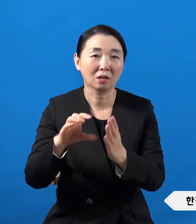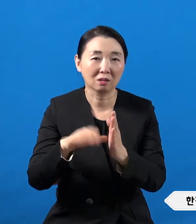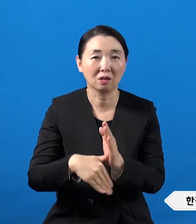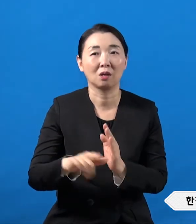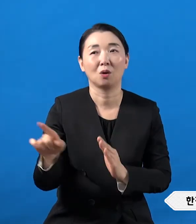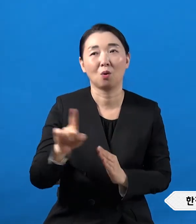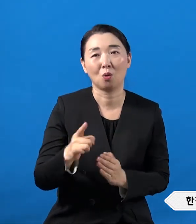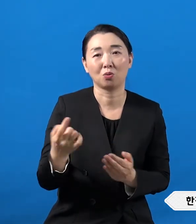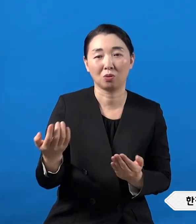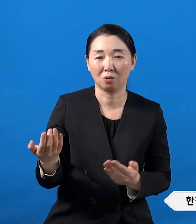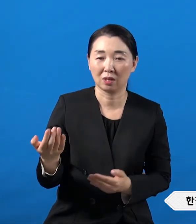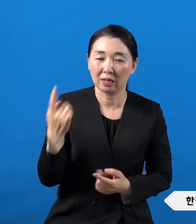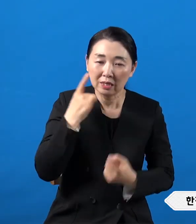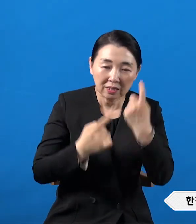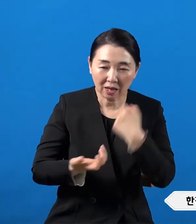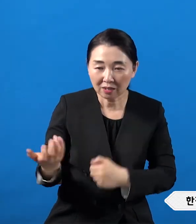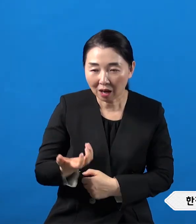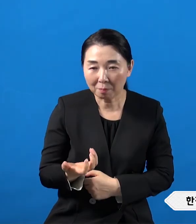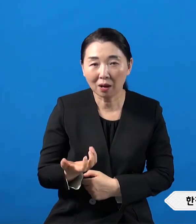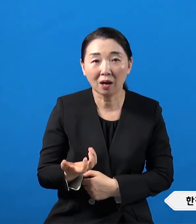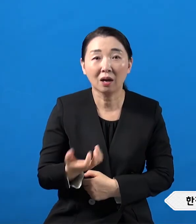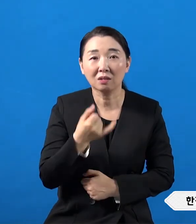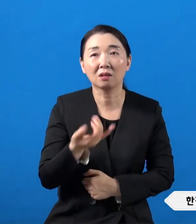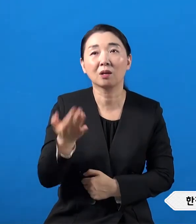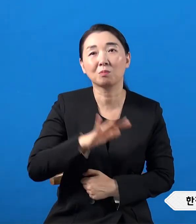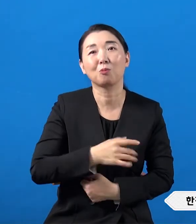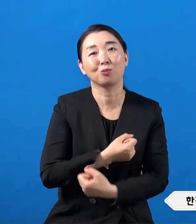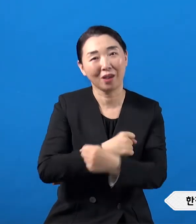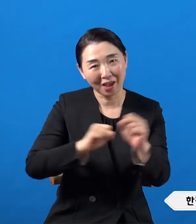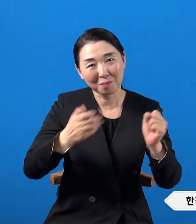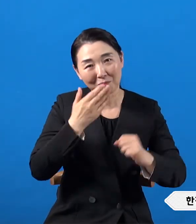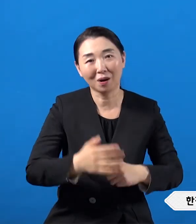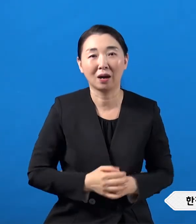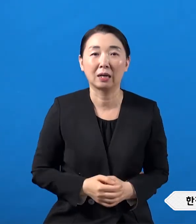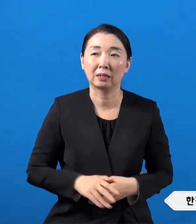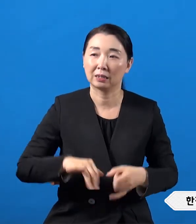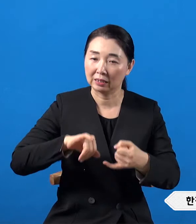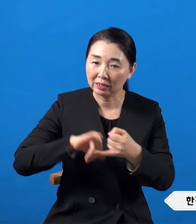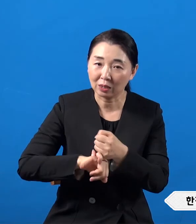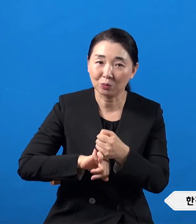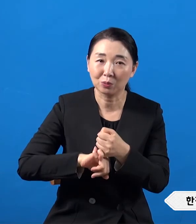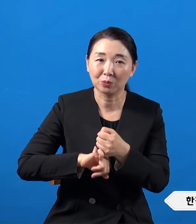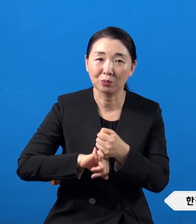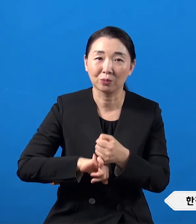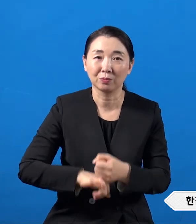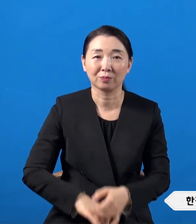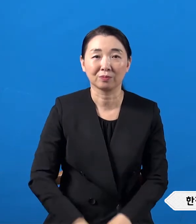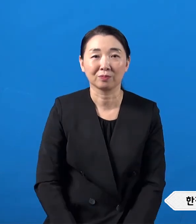하면 어떤 아픈 상처로부터도 노임을 받을 수 있다, 그 약속 아닙니까?